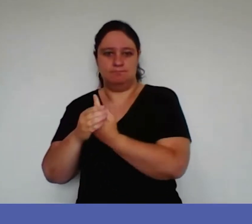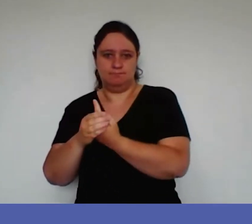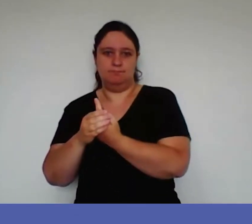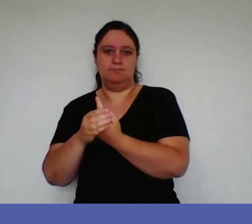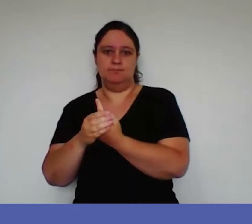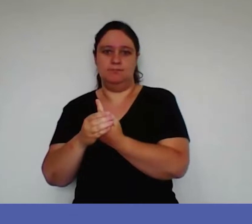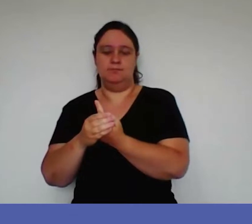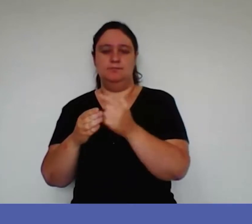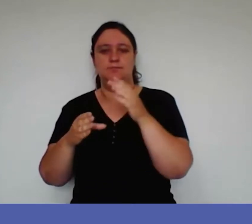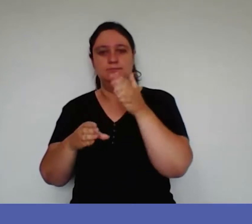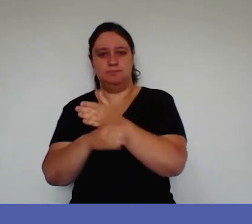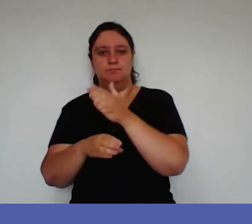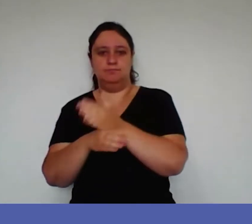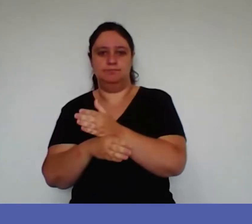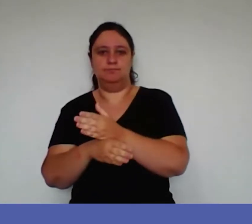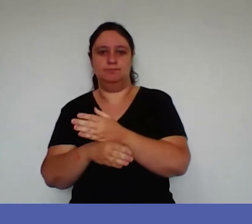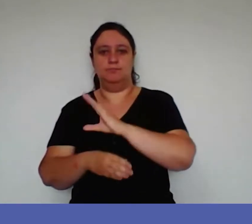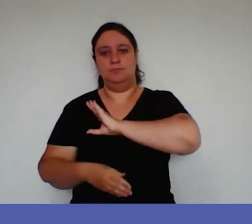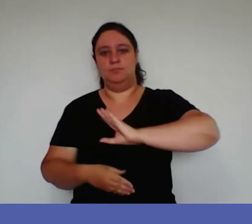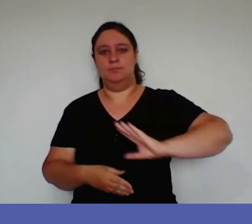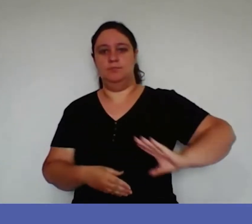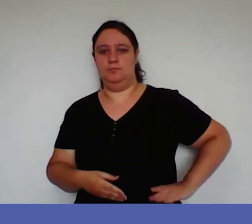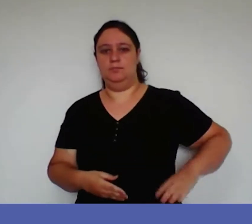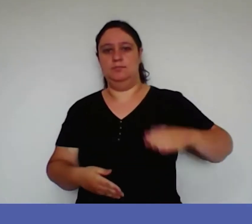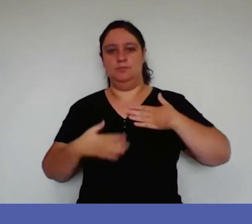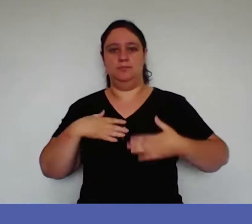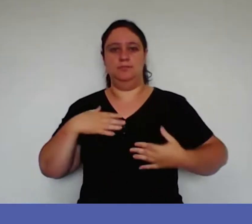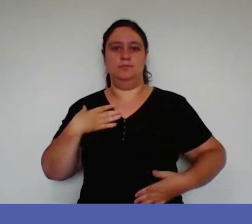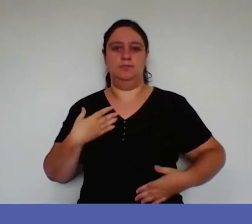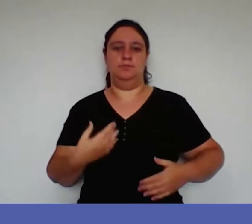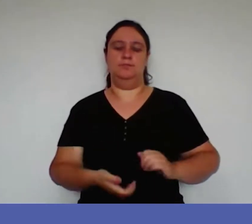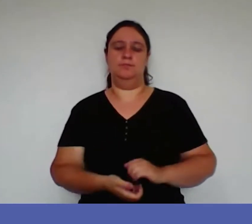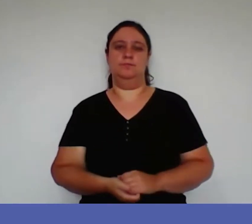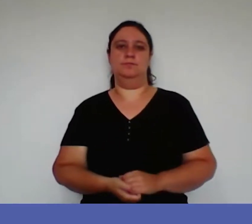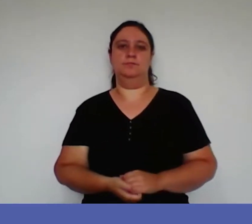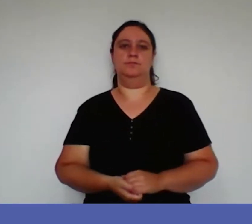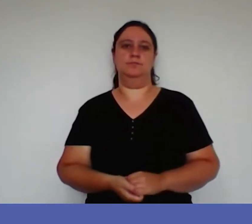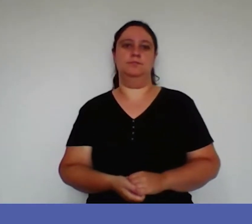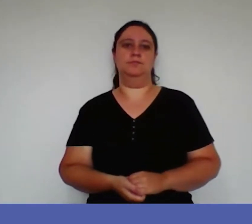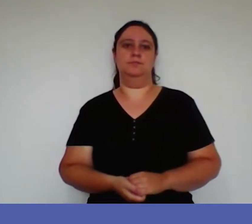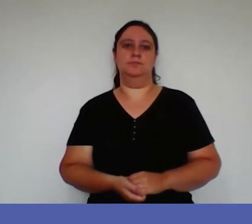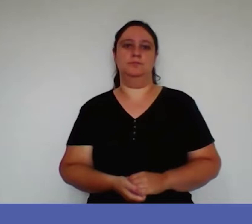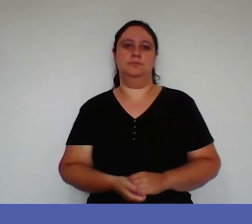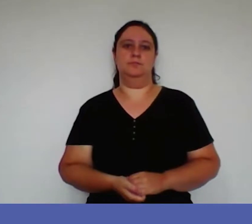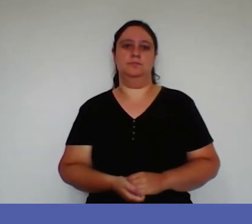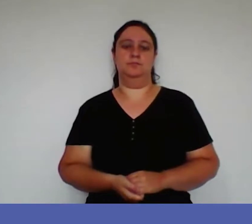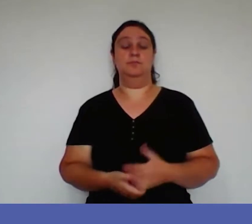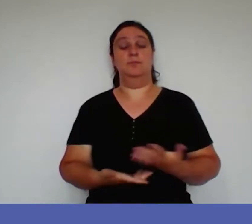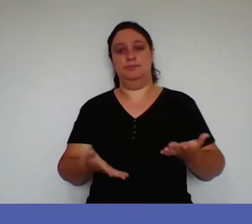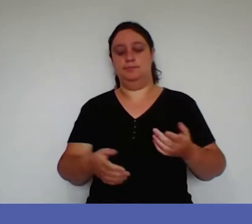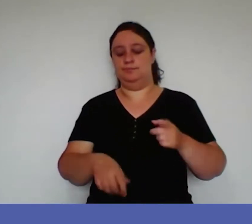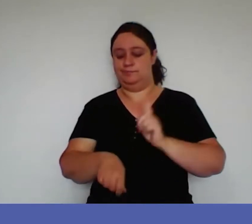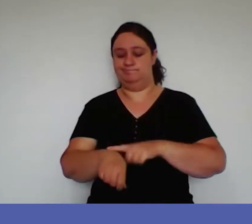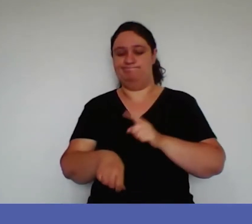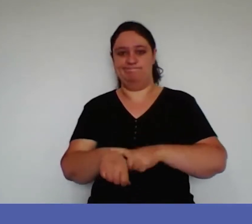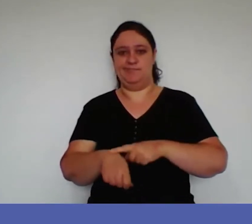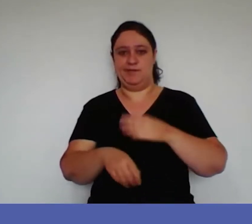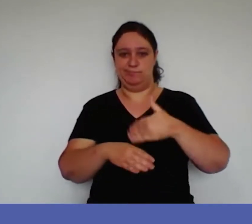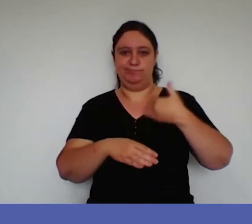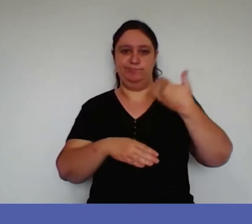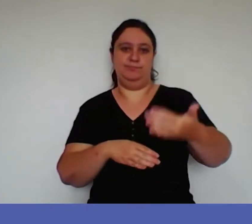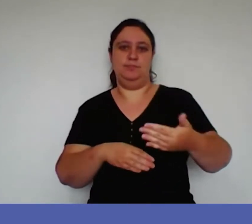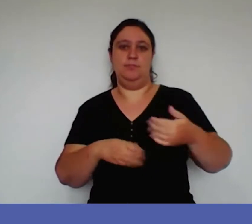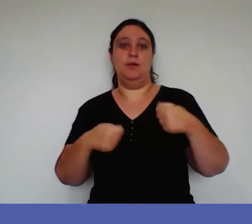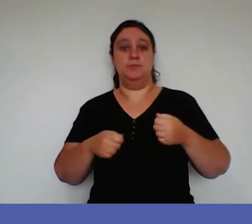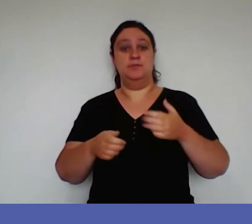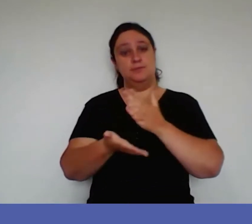Cristo. Bom, eu extrapolei demais o meu tempo. Eu preciso entrar na mensagem de